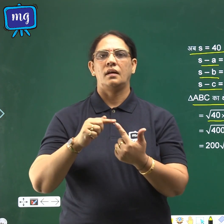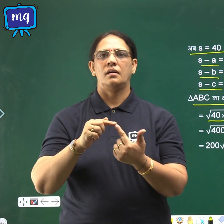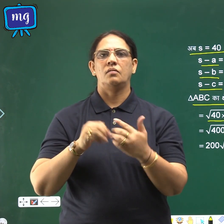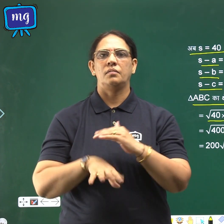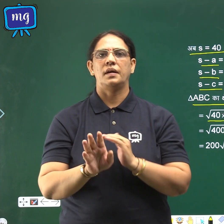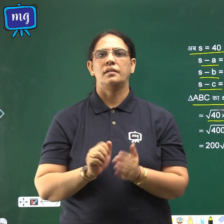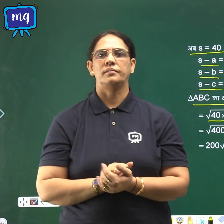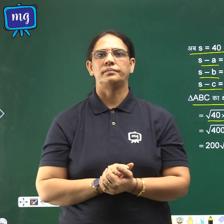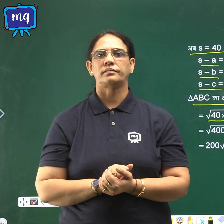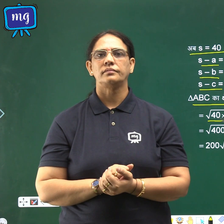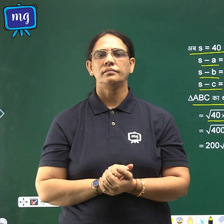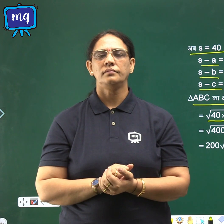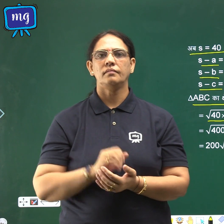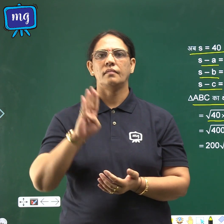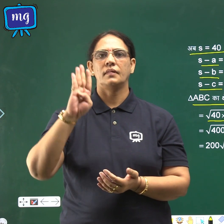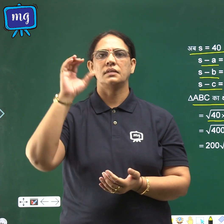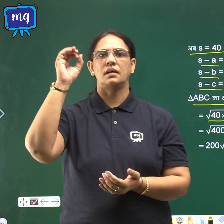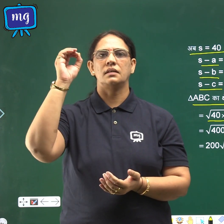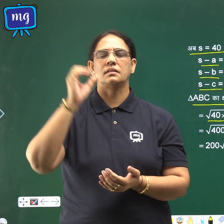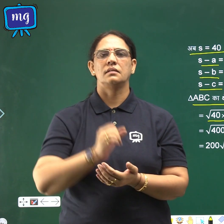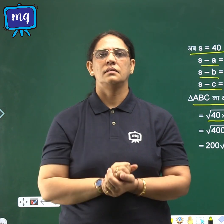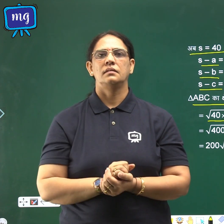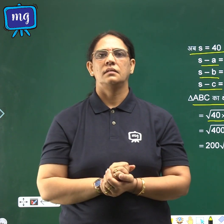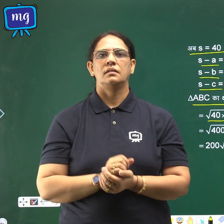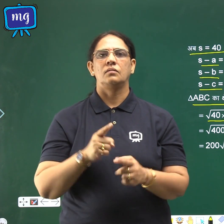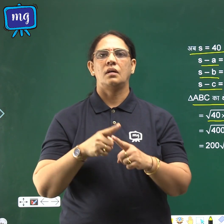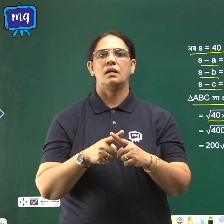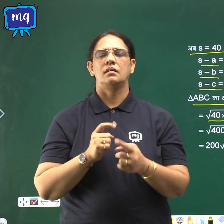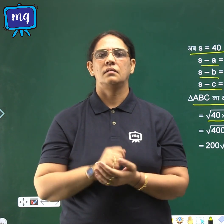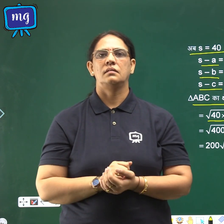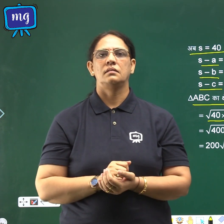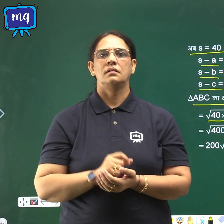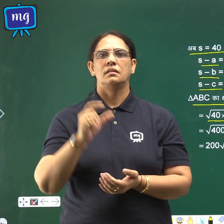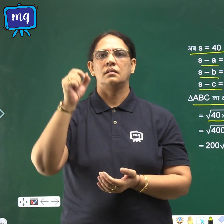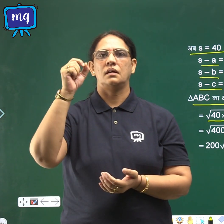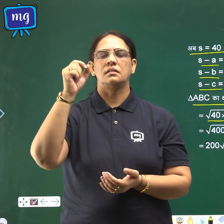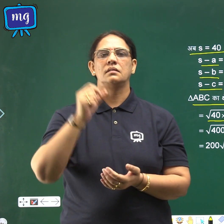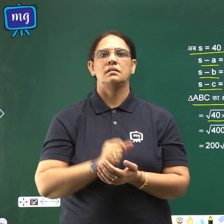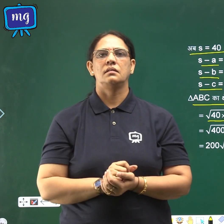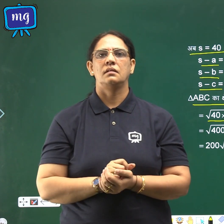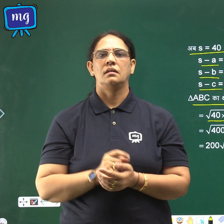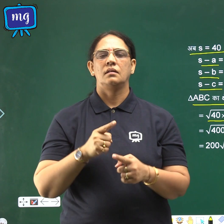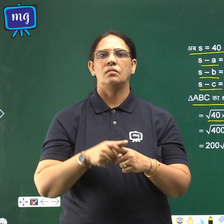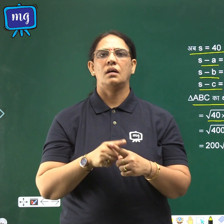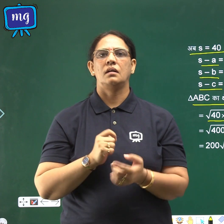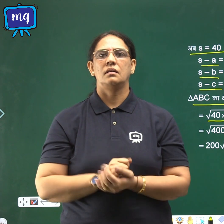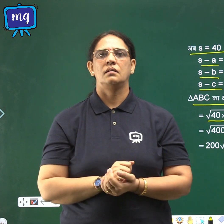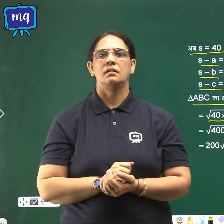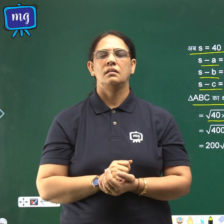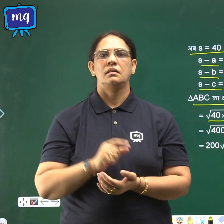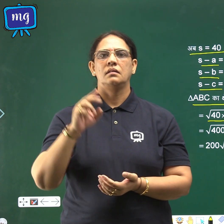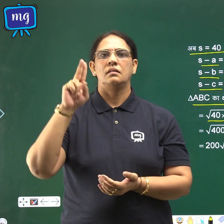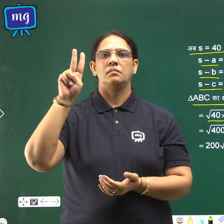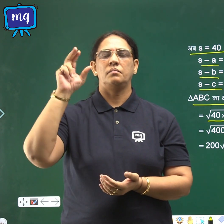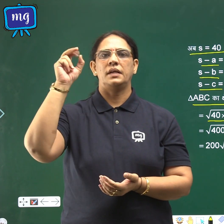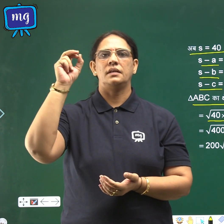में 40 गुणा 10 गुणा